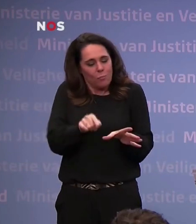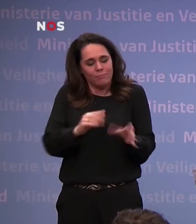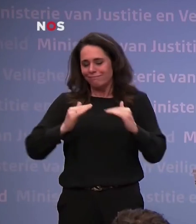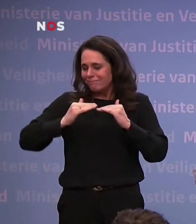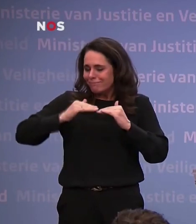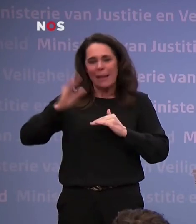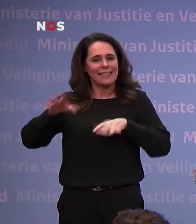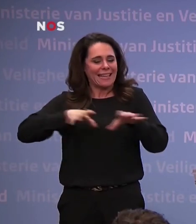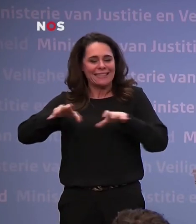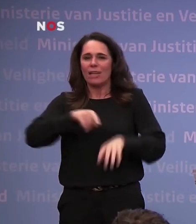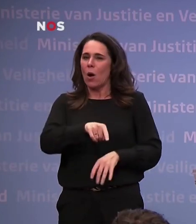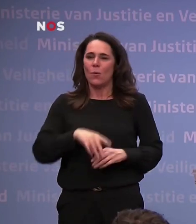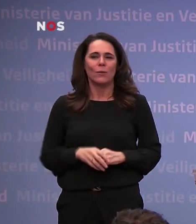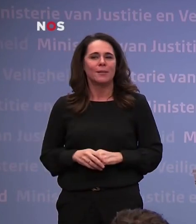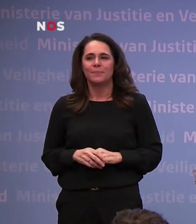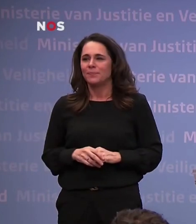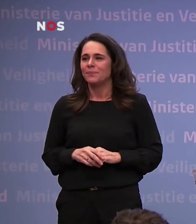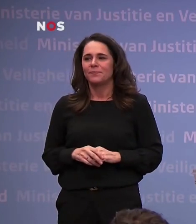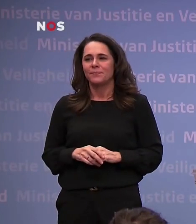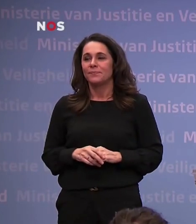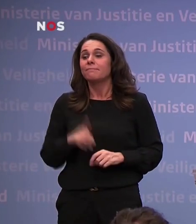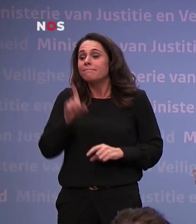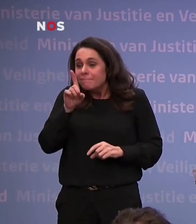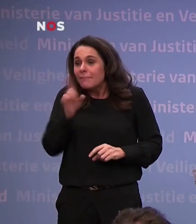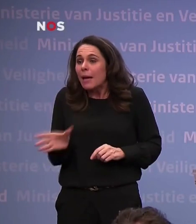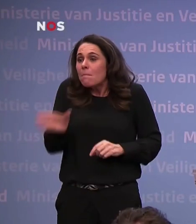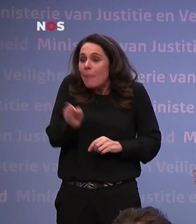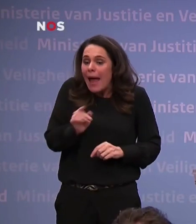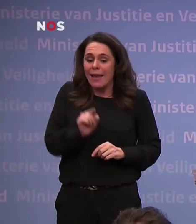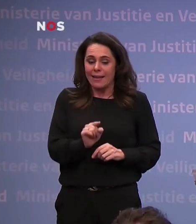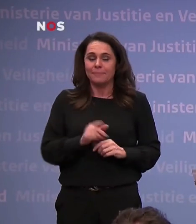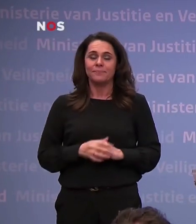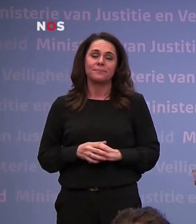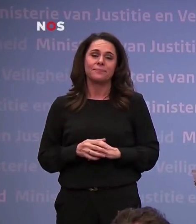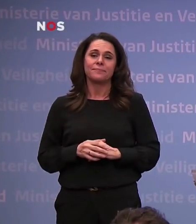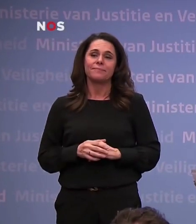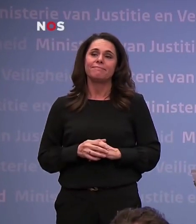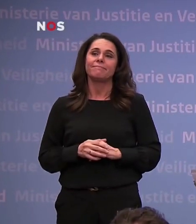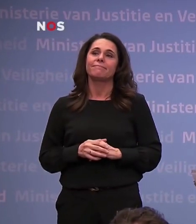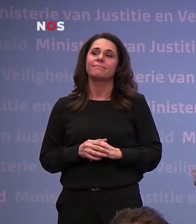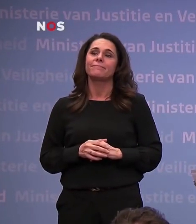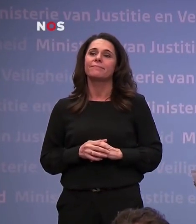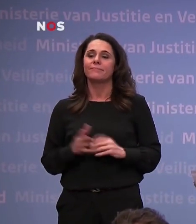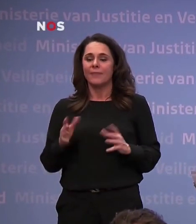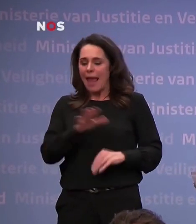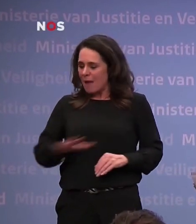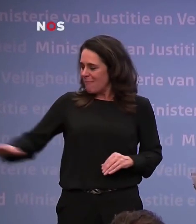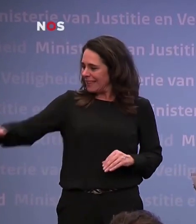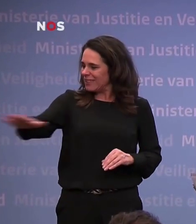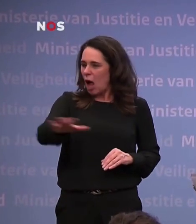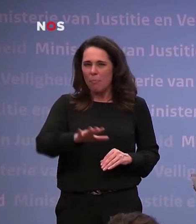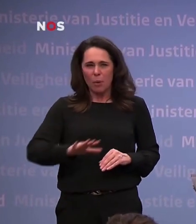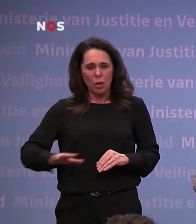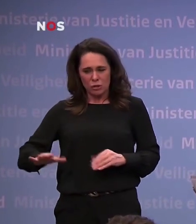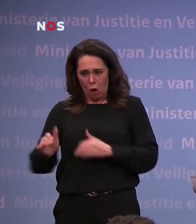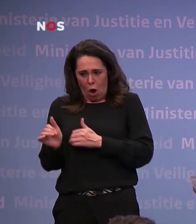hoogste risico's. Maar ik zeg er meteen iets bij. Wat ons daar ook tegenhoudt, is dat de maatschappelijke gevolgen